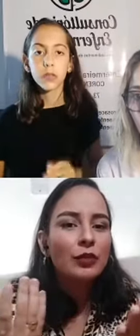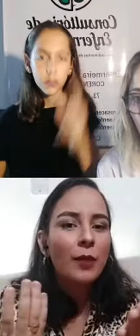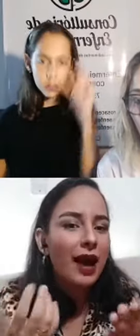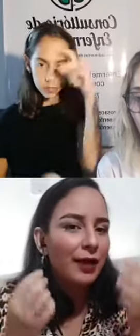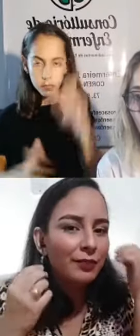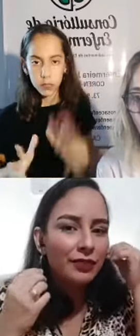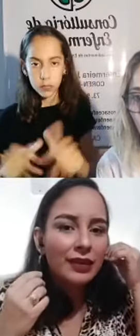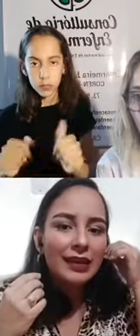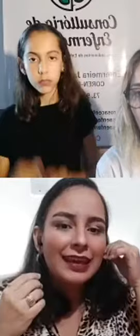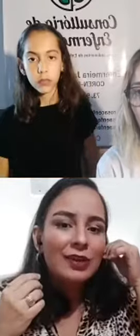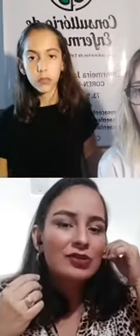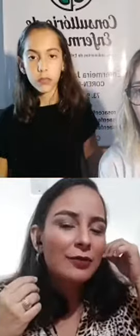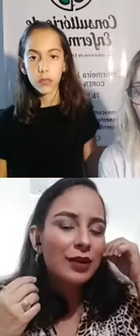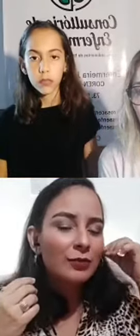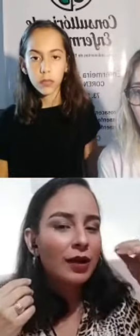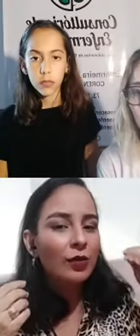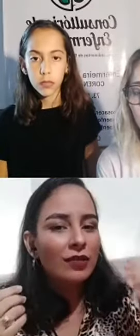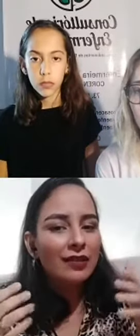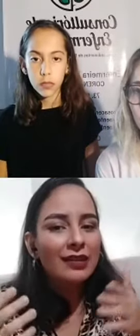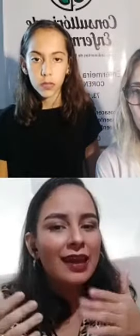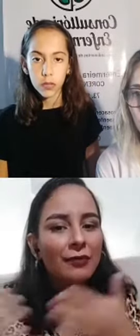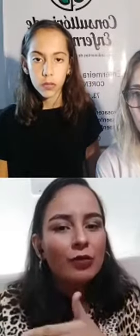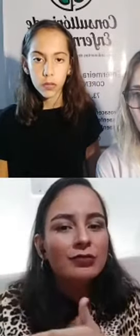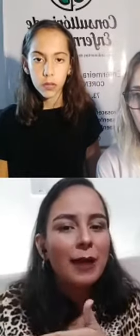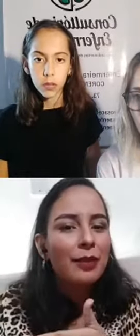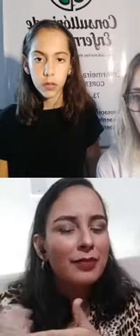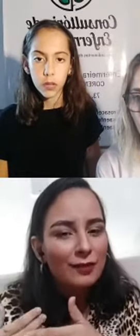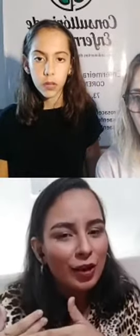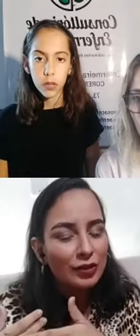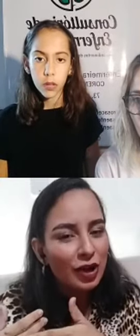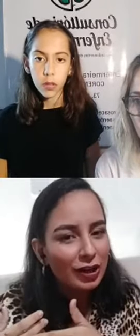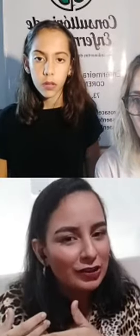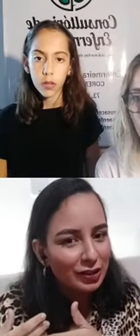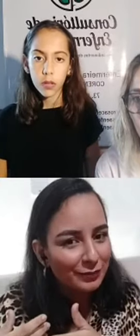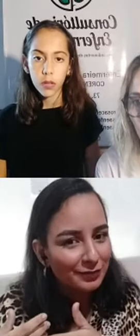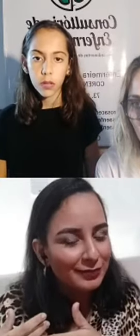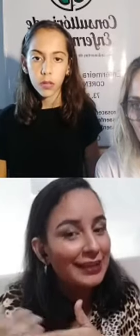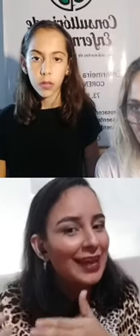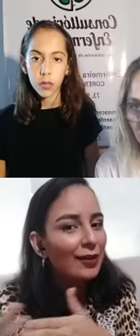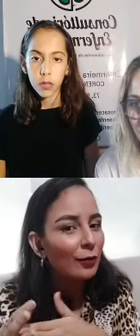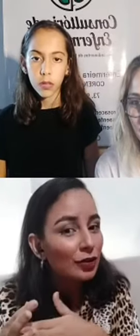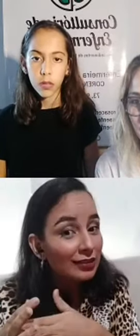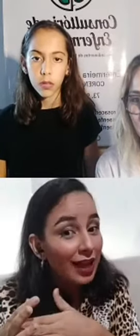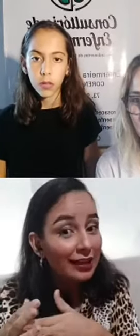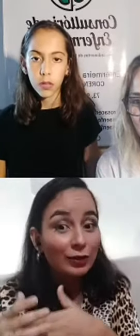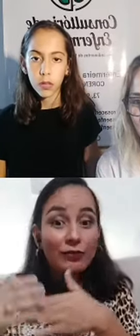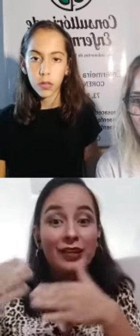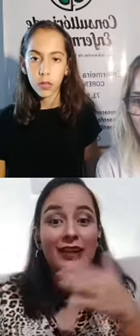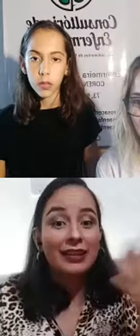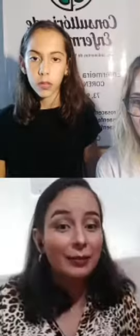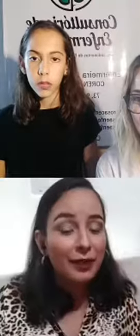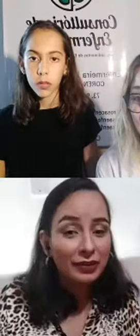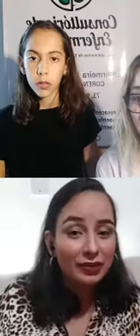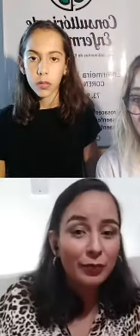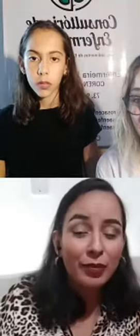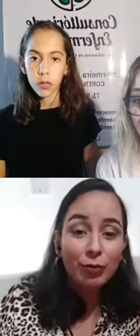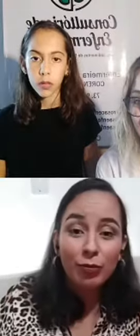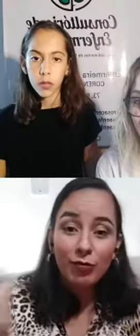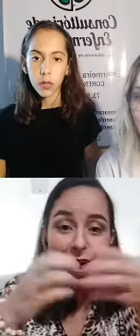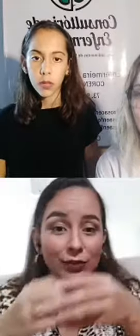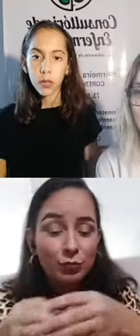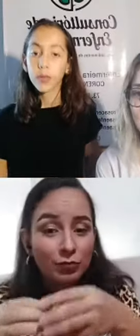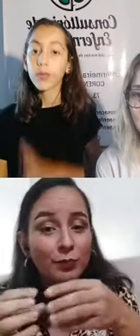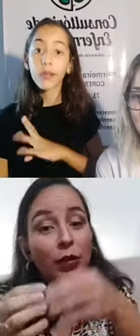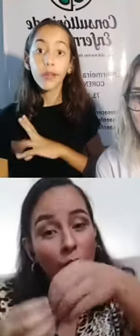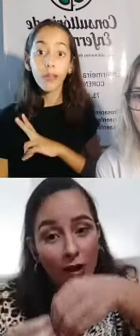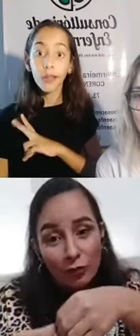feito uma coisa que era voltar para minha escola de origem, que era comunitária, que eu tenho uma verdadeira paixão pelo